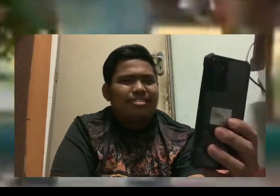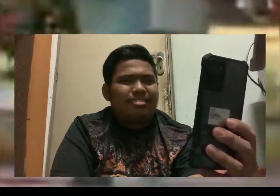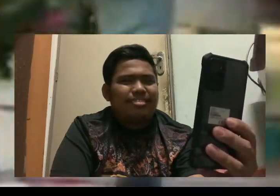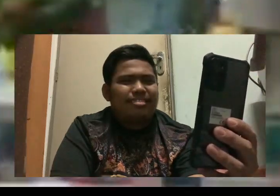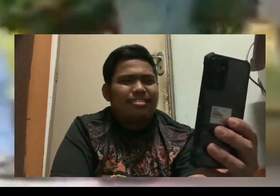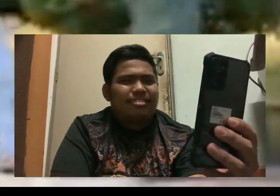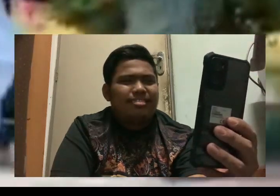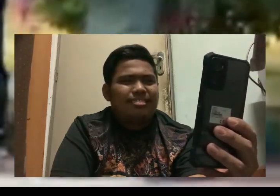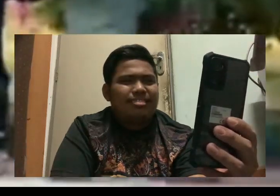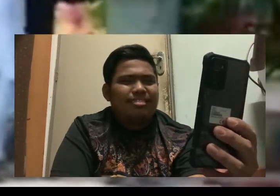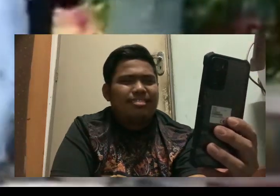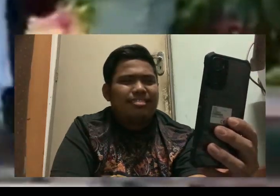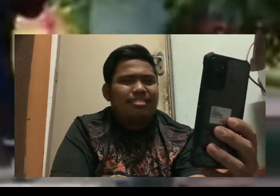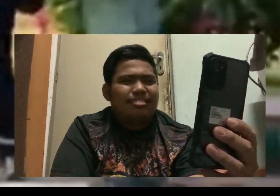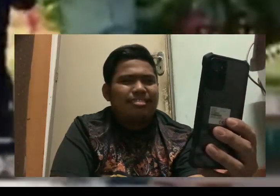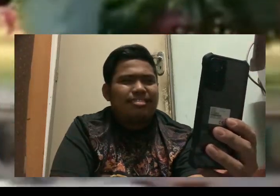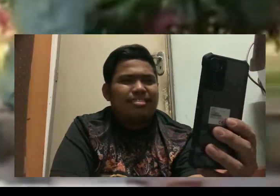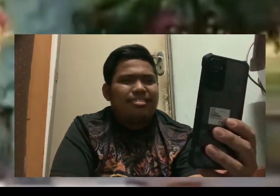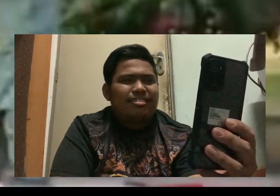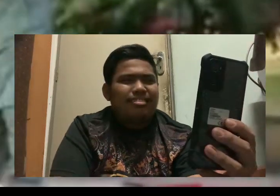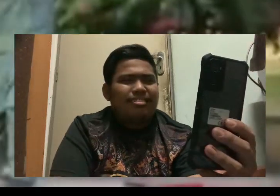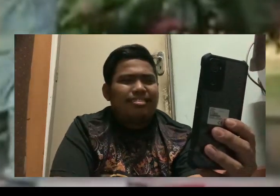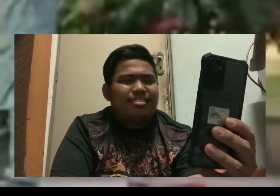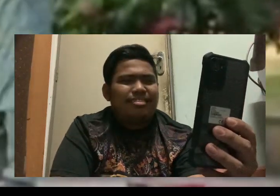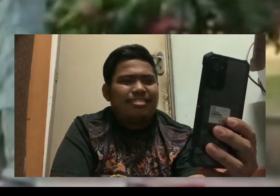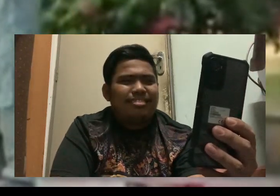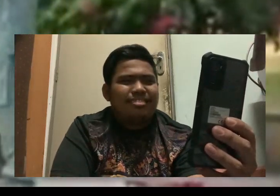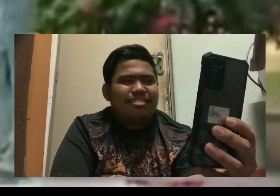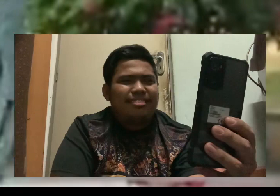कैमरा लगा हुआ भाई, देख तो ले अखरोट, अबे वो देख ले भाई।